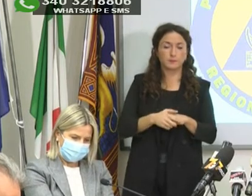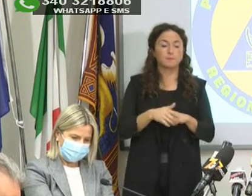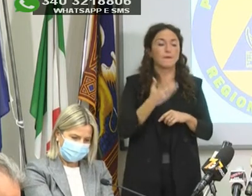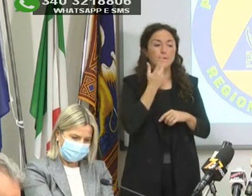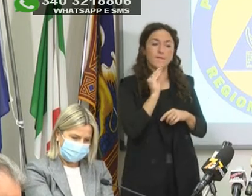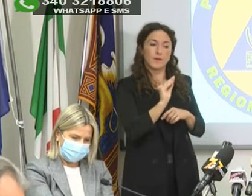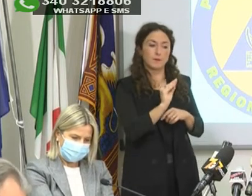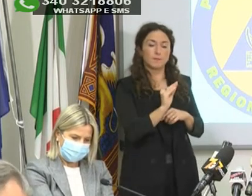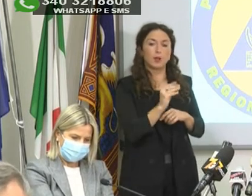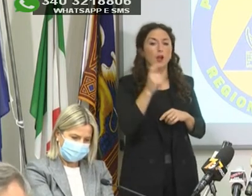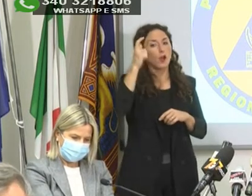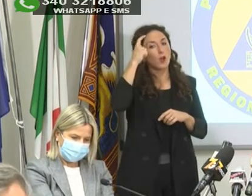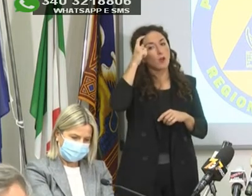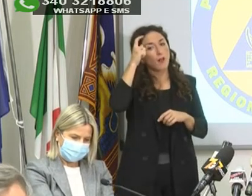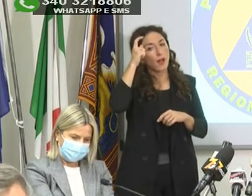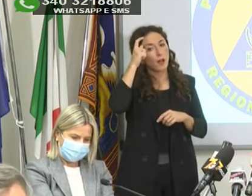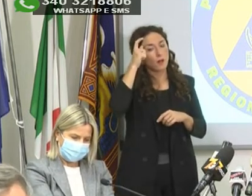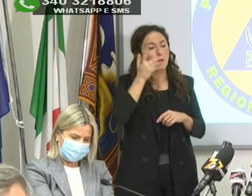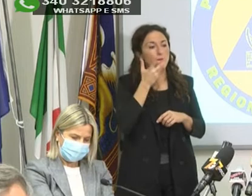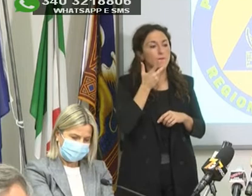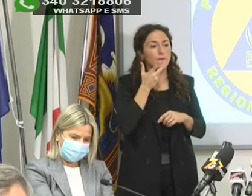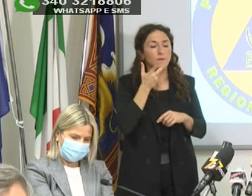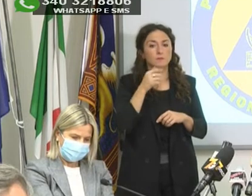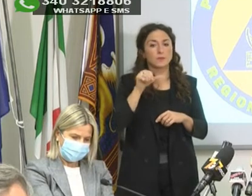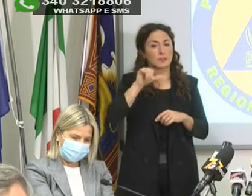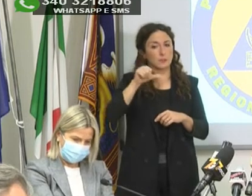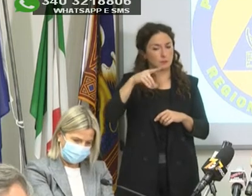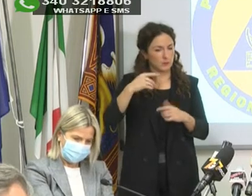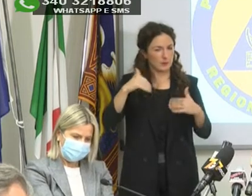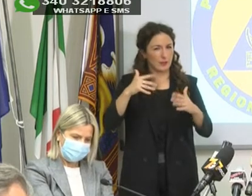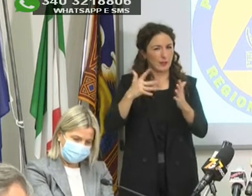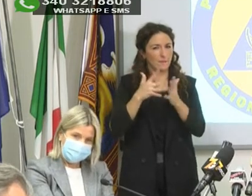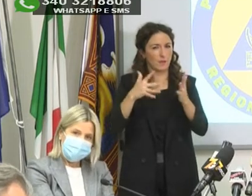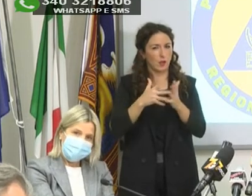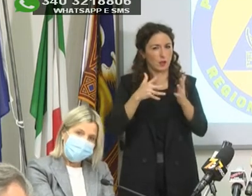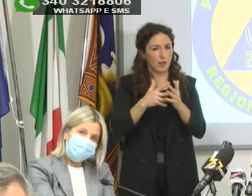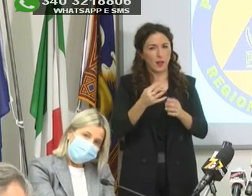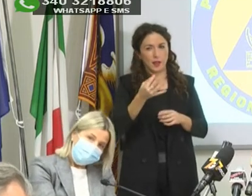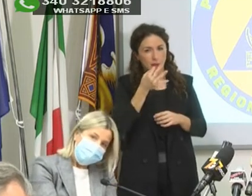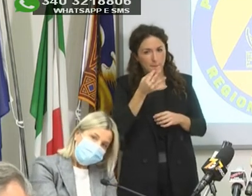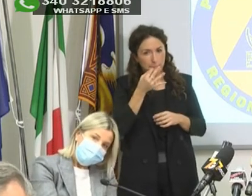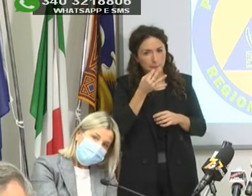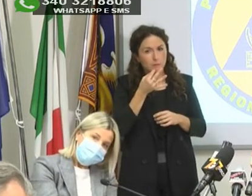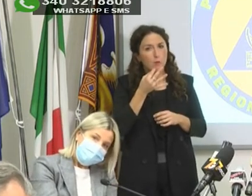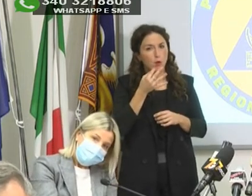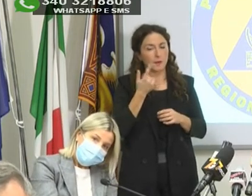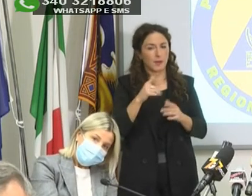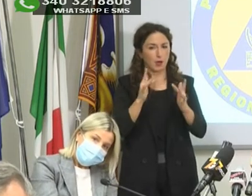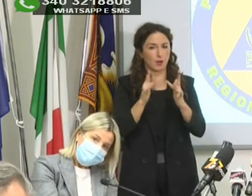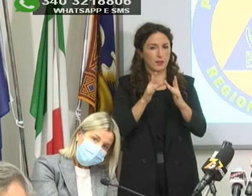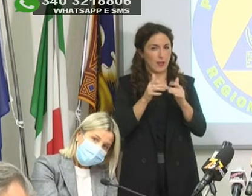chiedere, il governo ha deciso, per aiutare i SISP che sono in grande difficoltà sia per i tamponi che per il contact tracing,